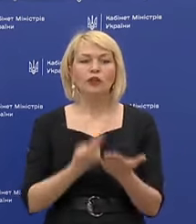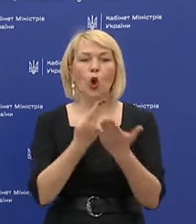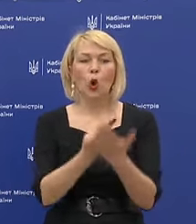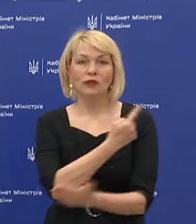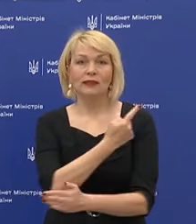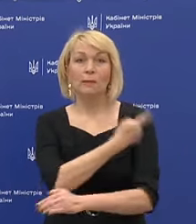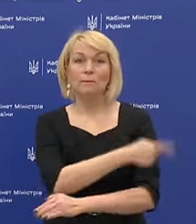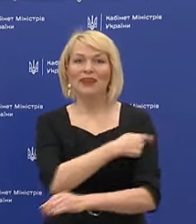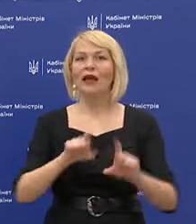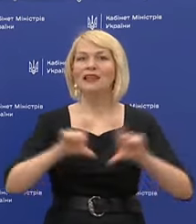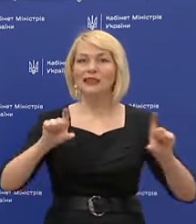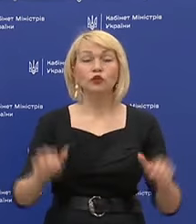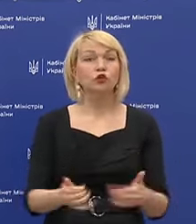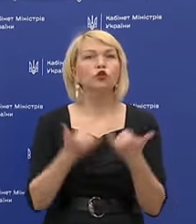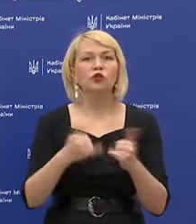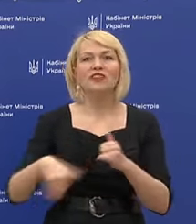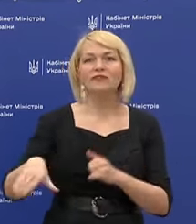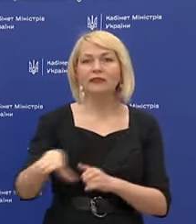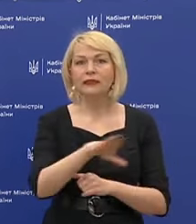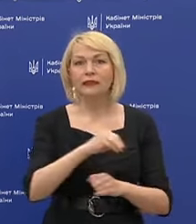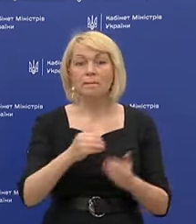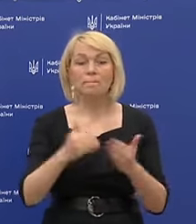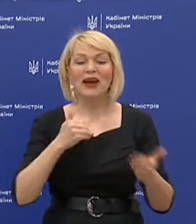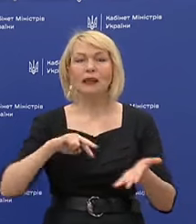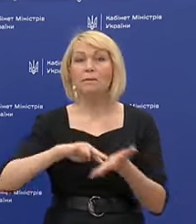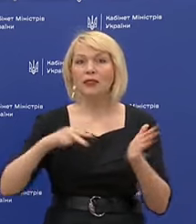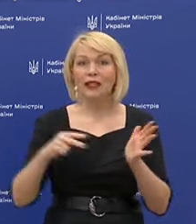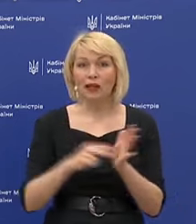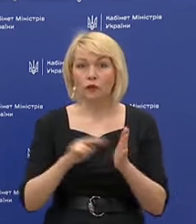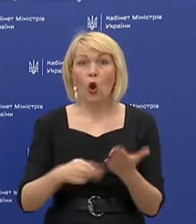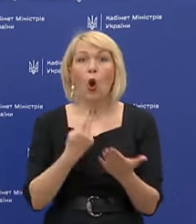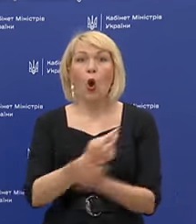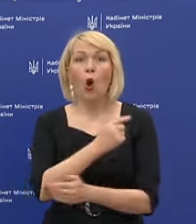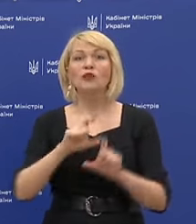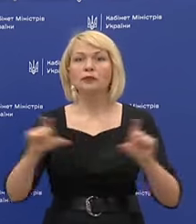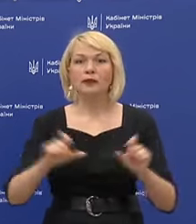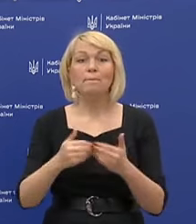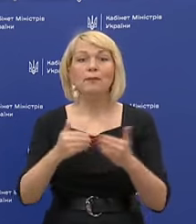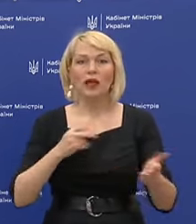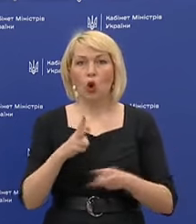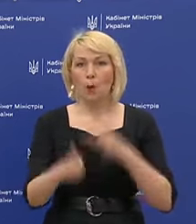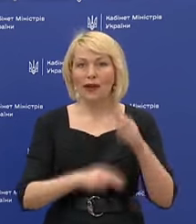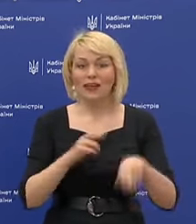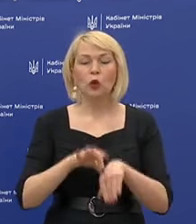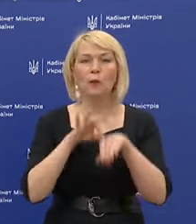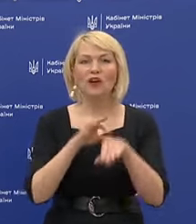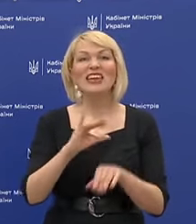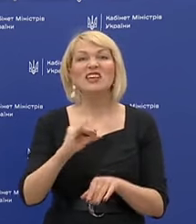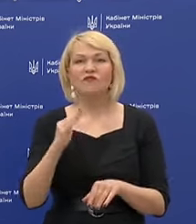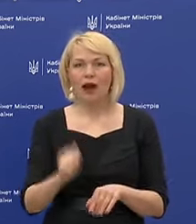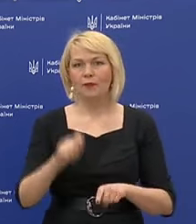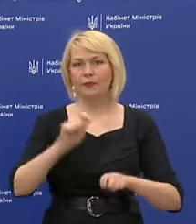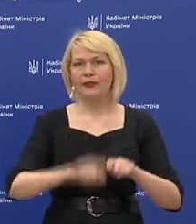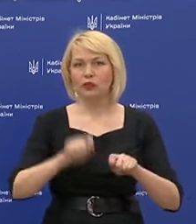госпіталізацією сьогодні всім, перед плановою госпіталізацією, плановою операцією проводяться